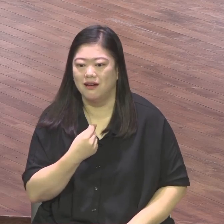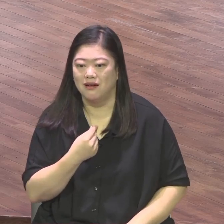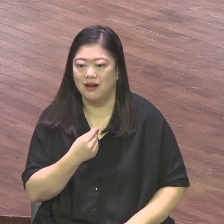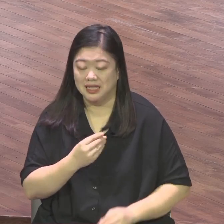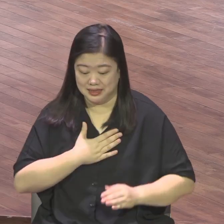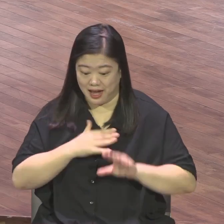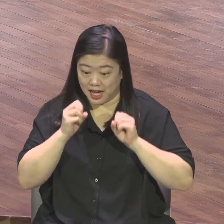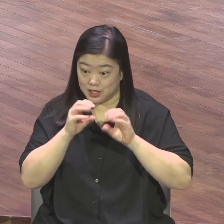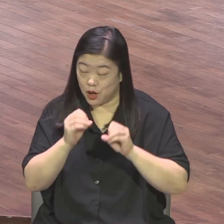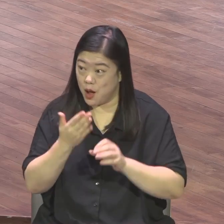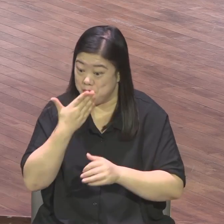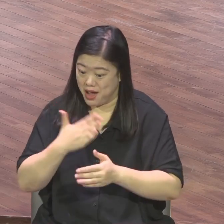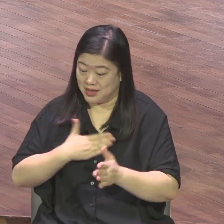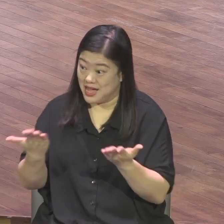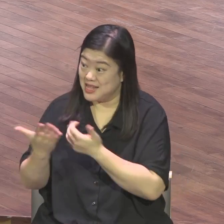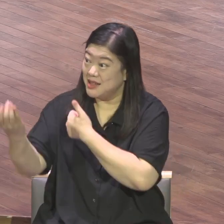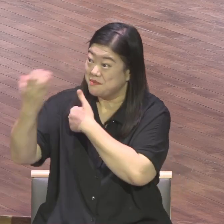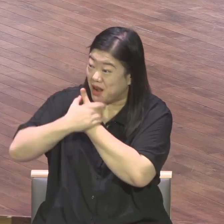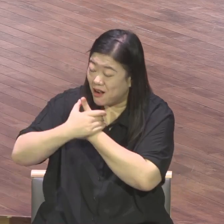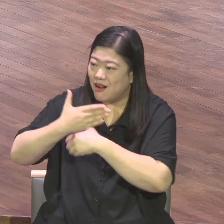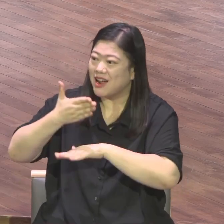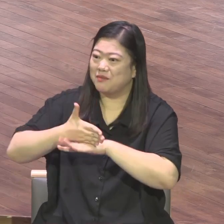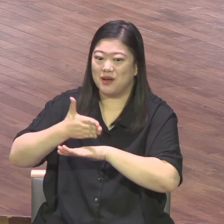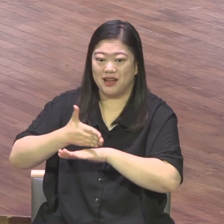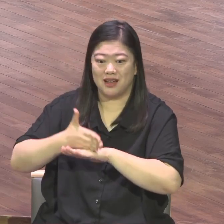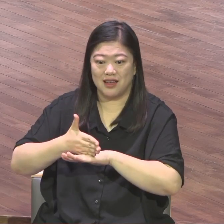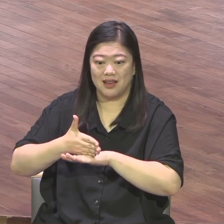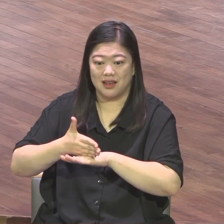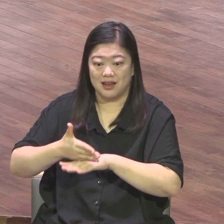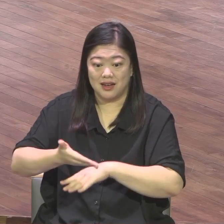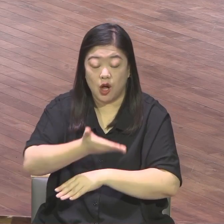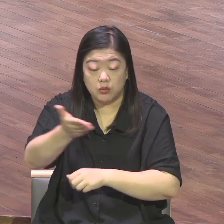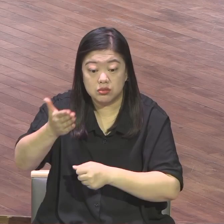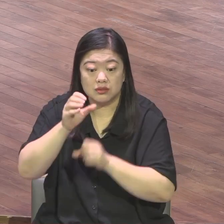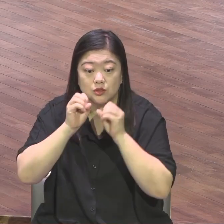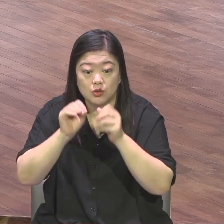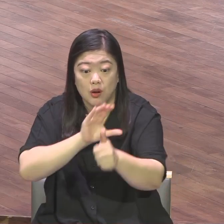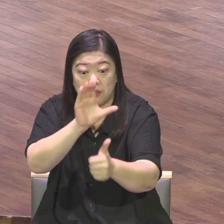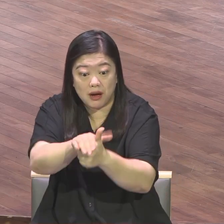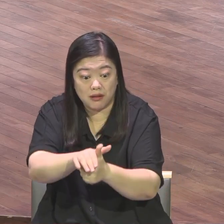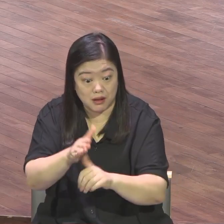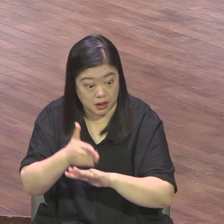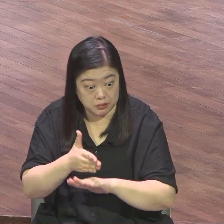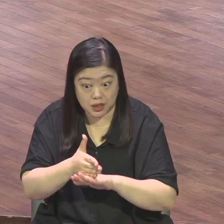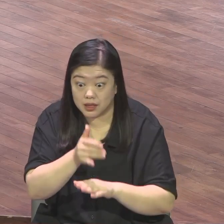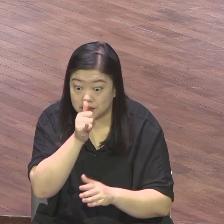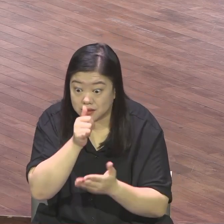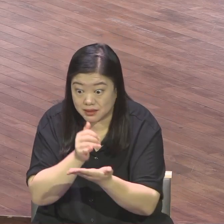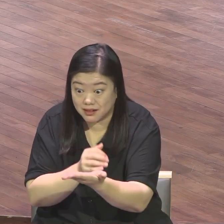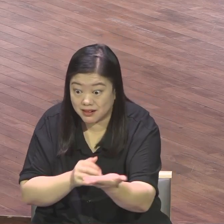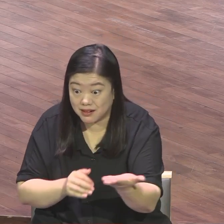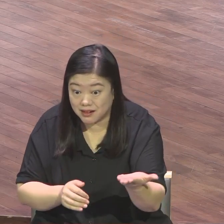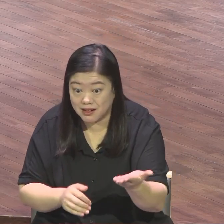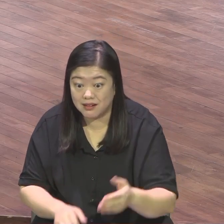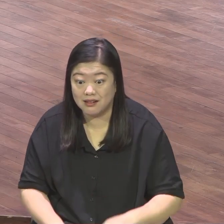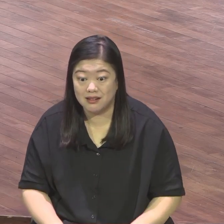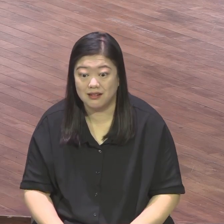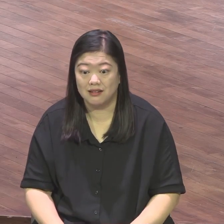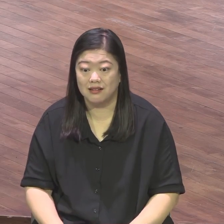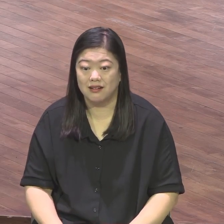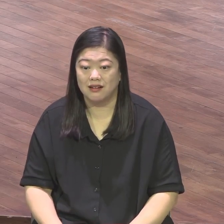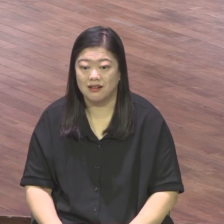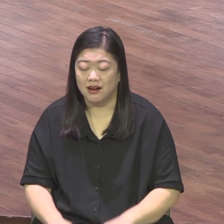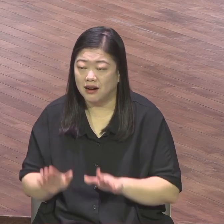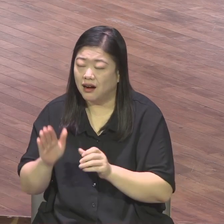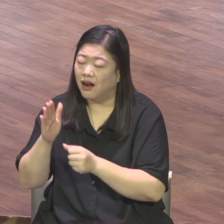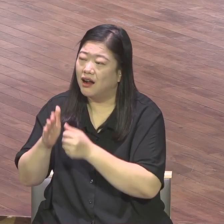행복해. 아멘입니까? 나 너무 행복해. 지금 내가 어쩌다 이 직분을 맡아가지고 영광스럽게 너무